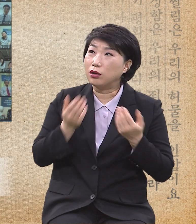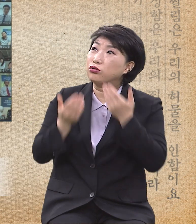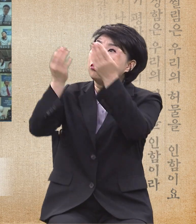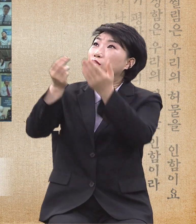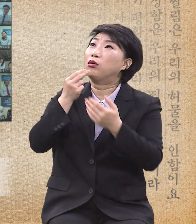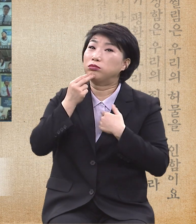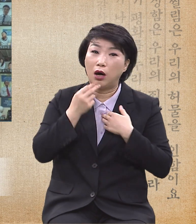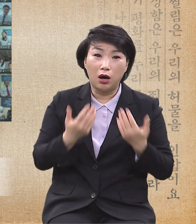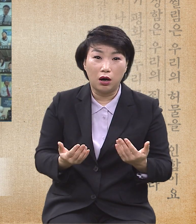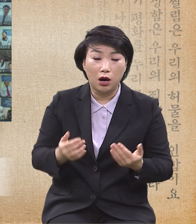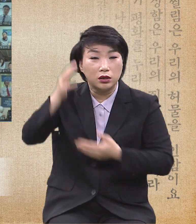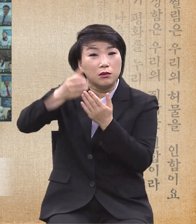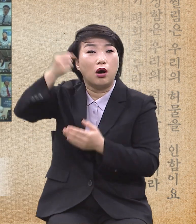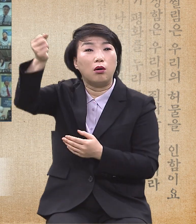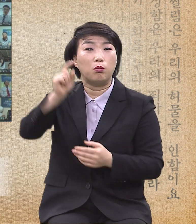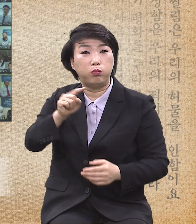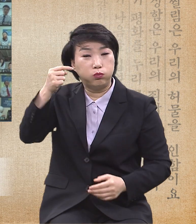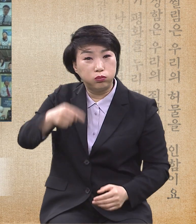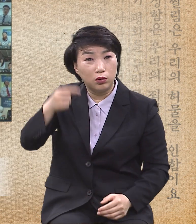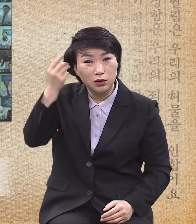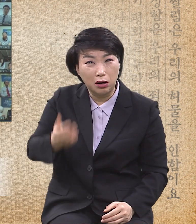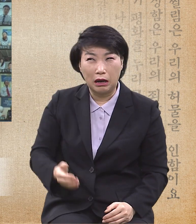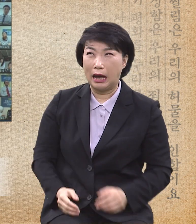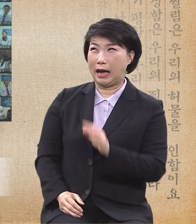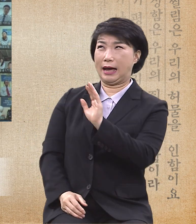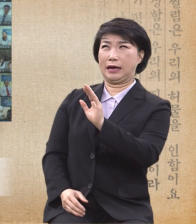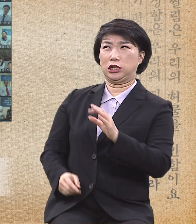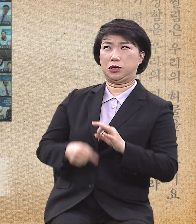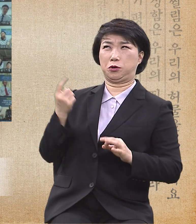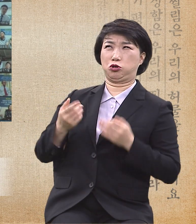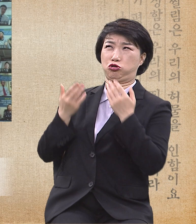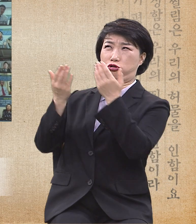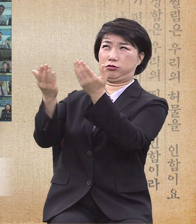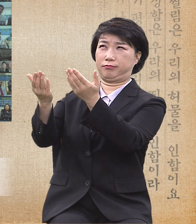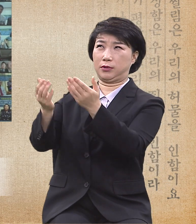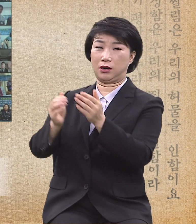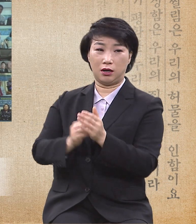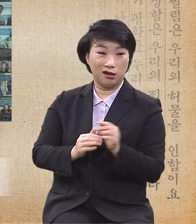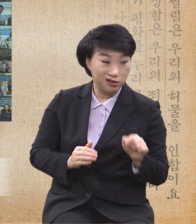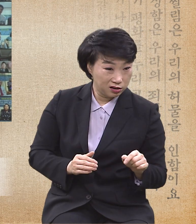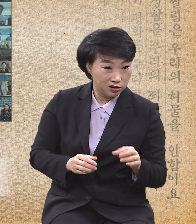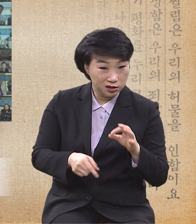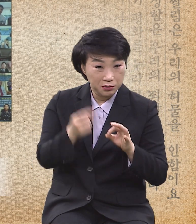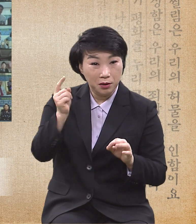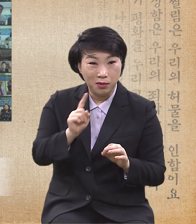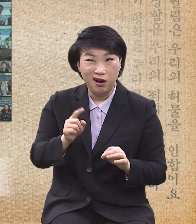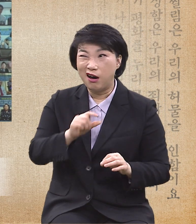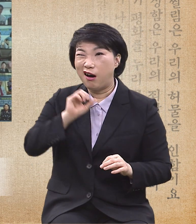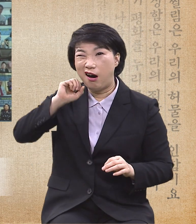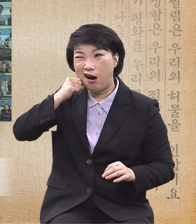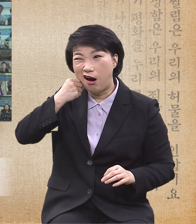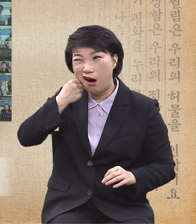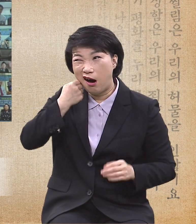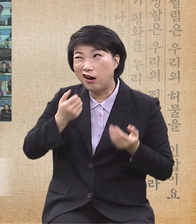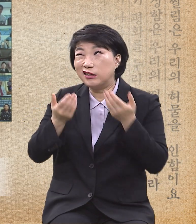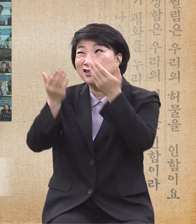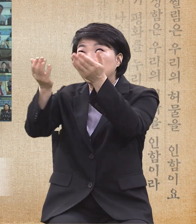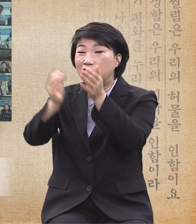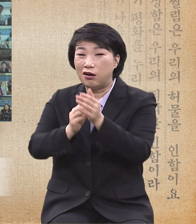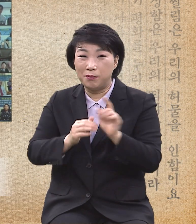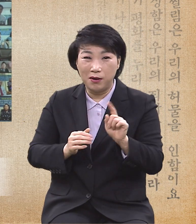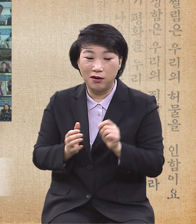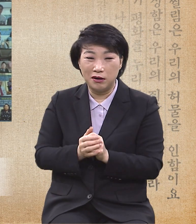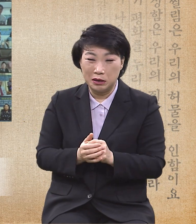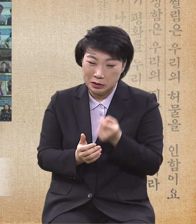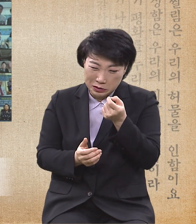것이 없는데 뭘로 봐도 11조 드렸습니다. 11조도 억지로 드리고,